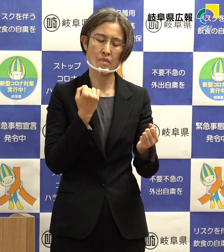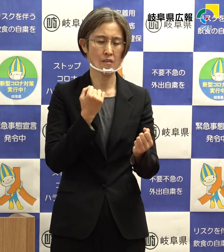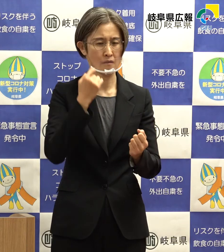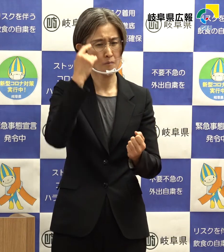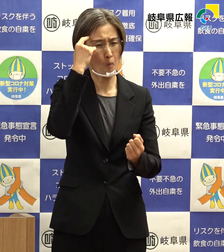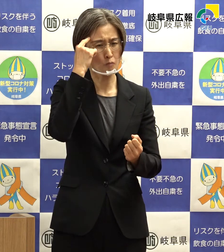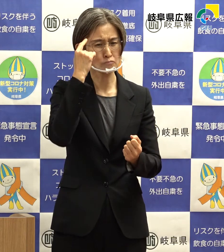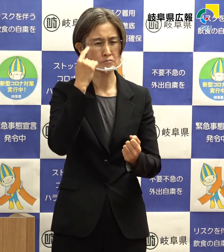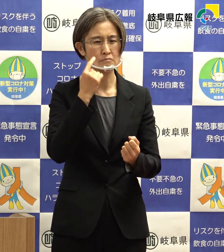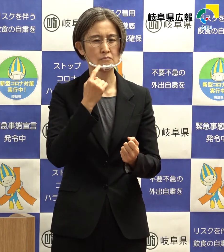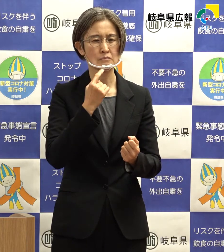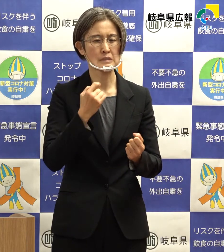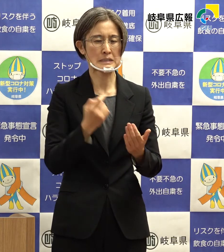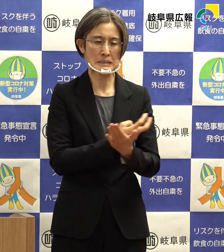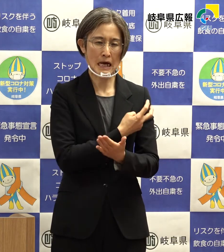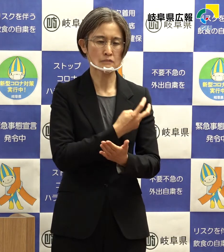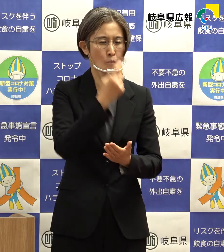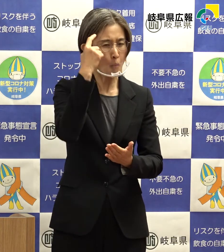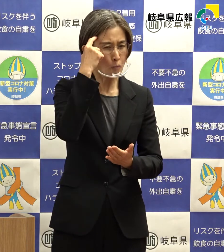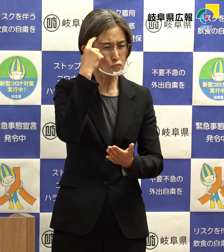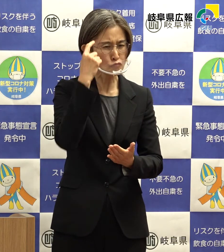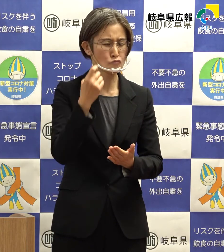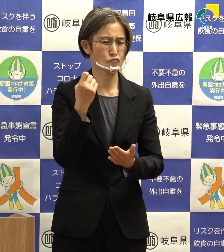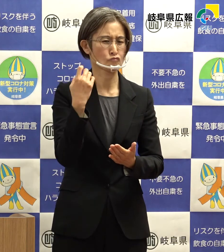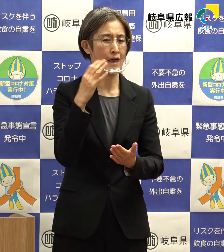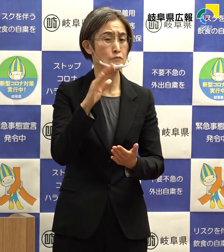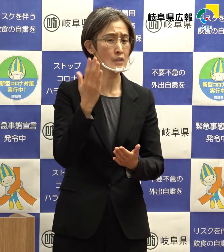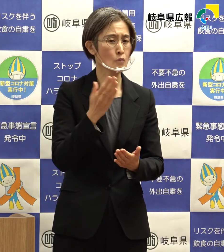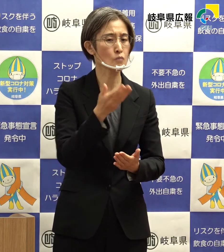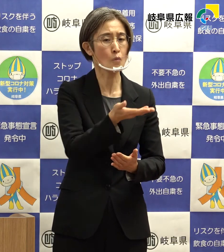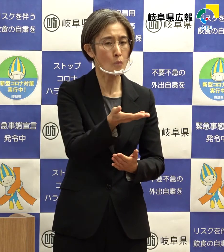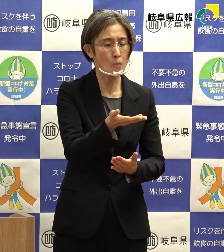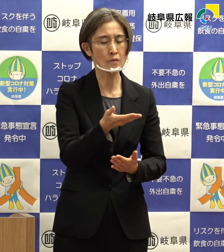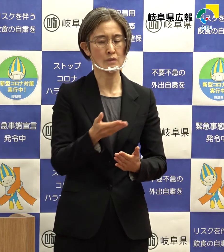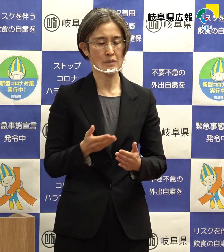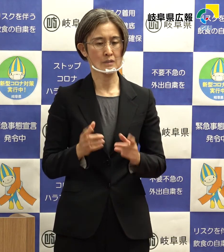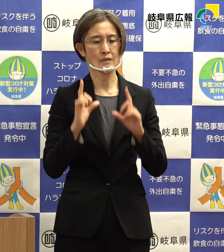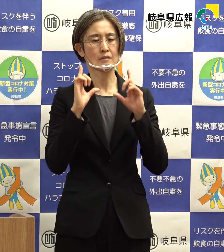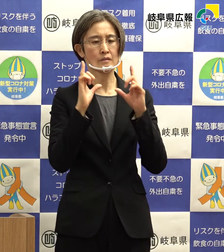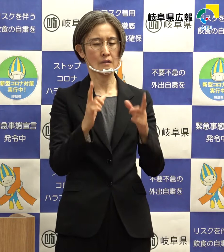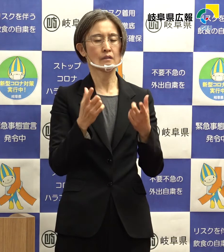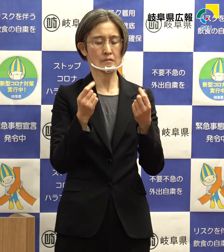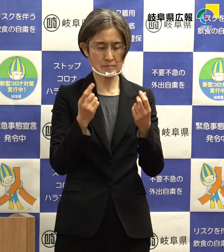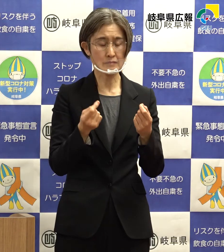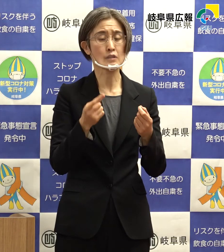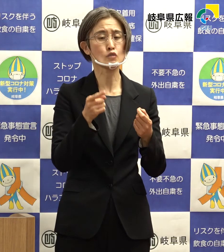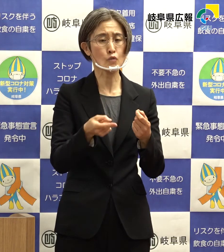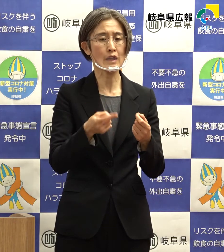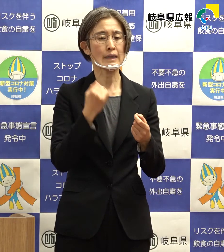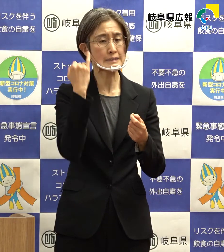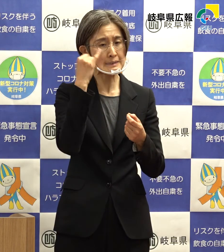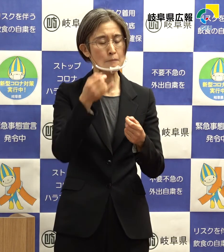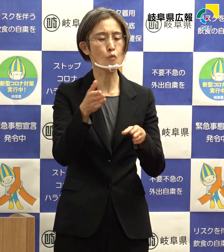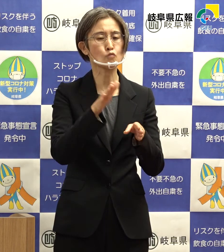そういうふうにも考えないので、 まあ、そういうことも含めて事実関係を徹底的に洗う必要があると思っております。